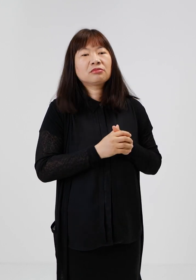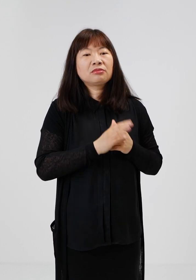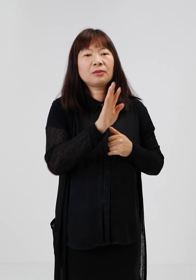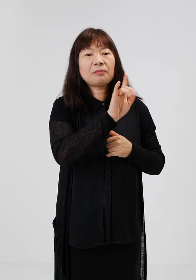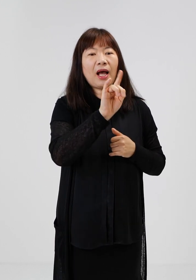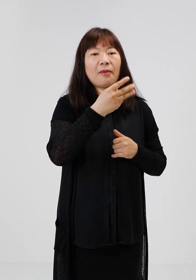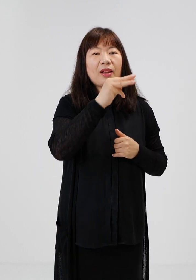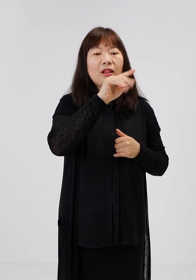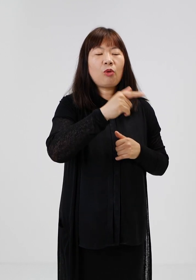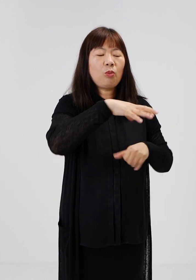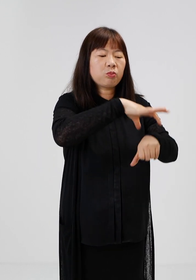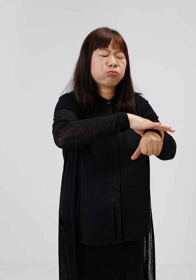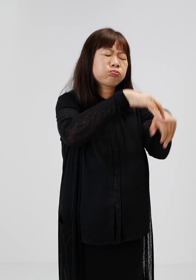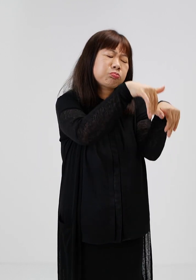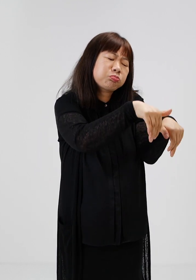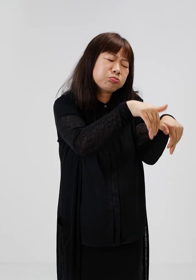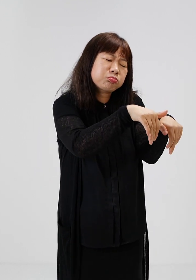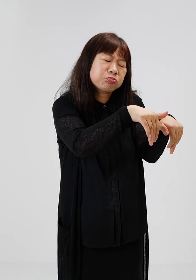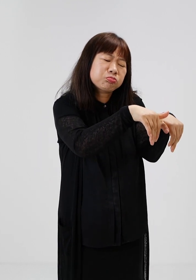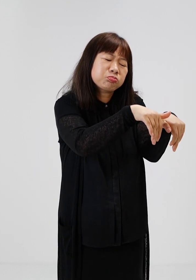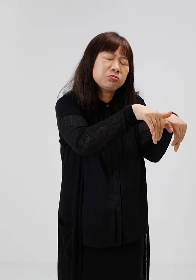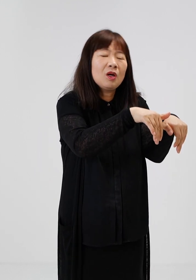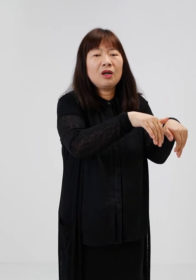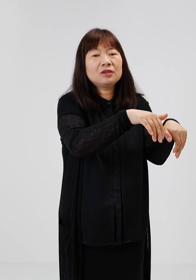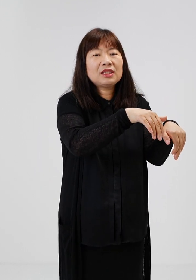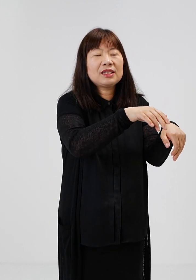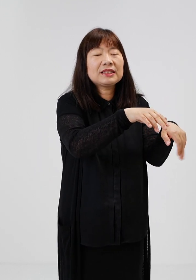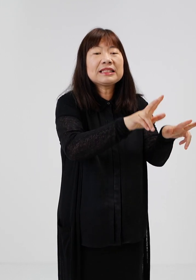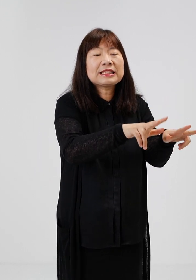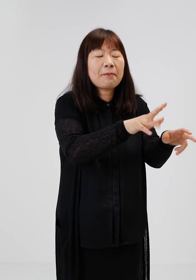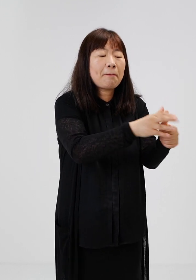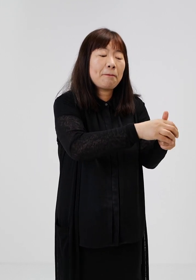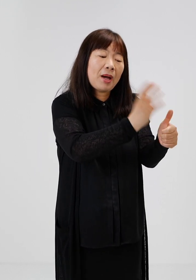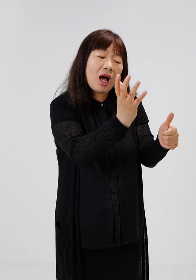말이에요. 이게 얼마나 겁이 났겠어요.